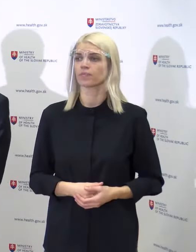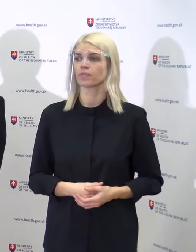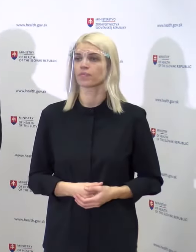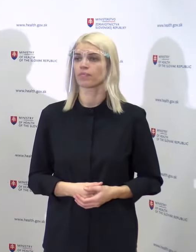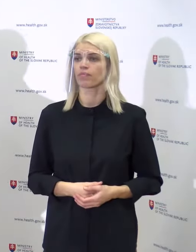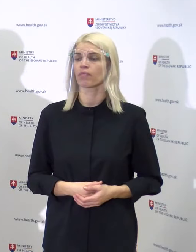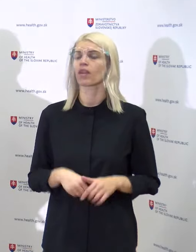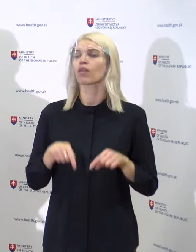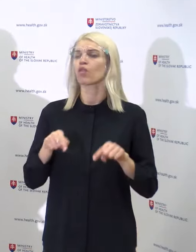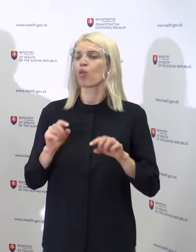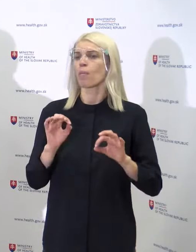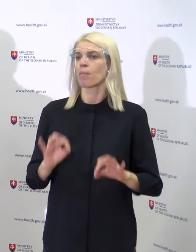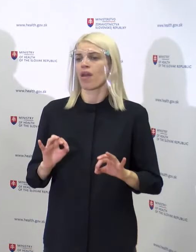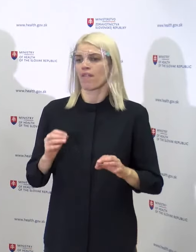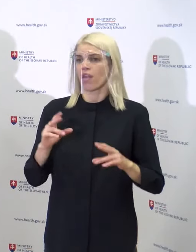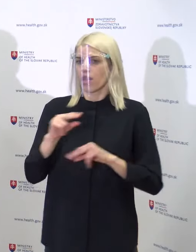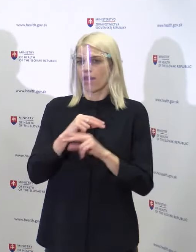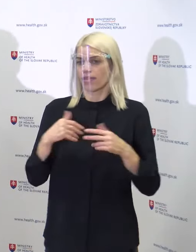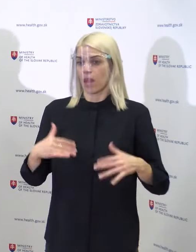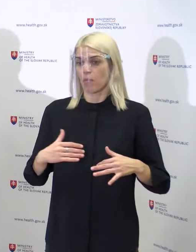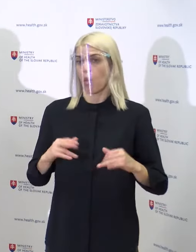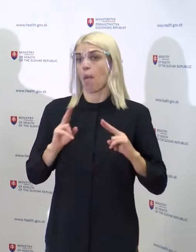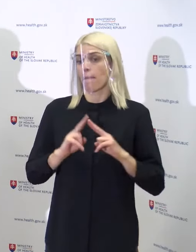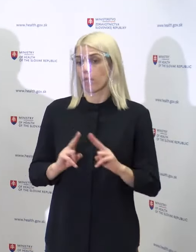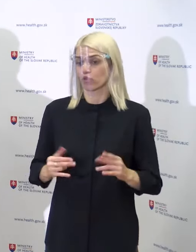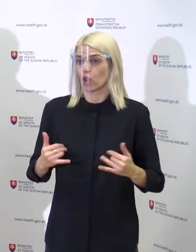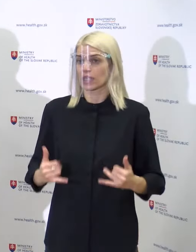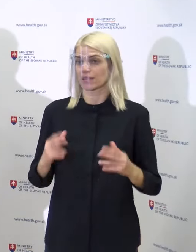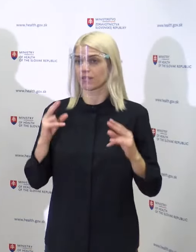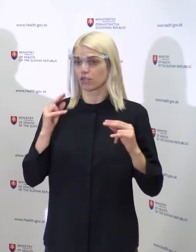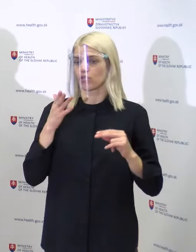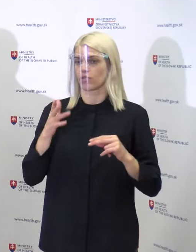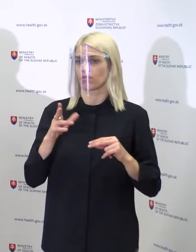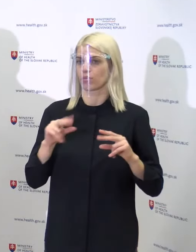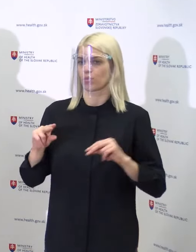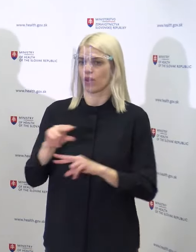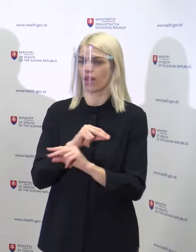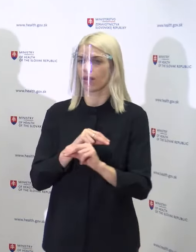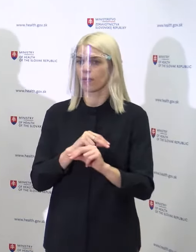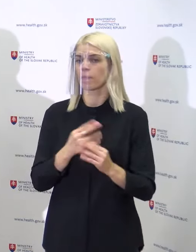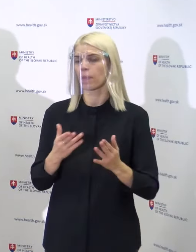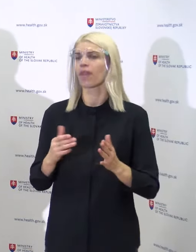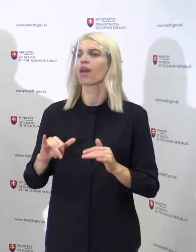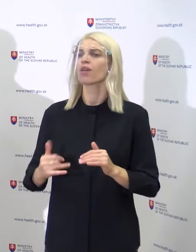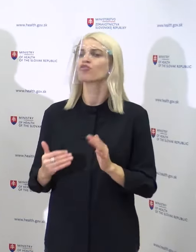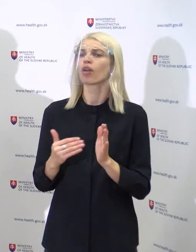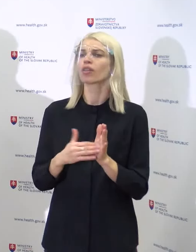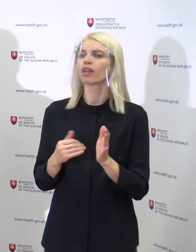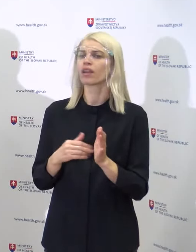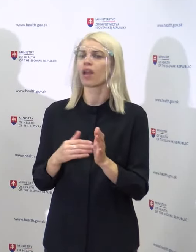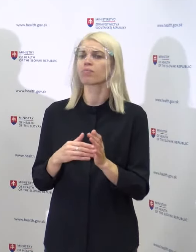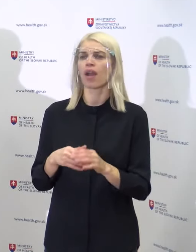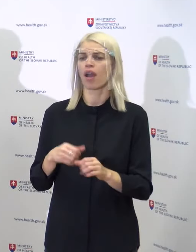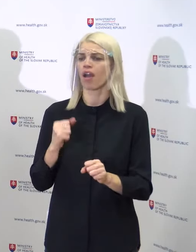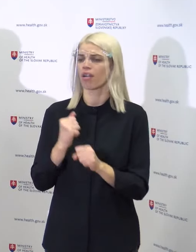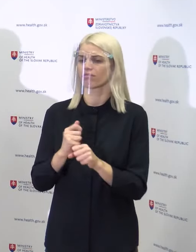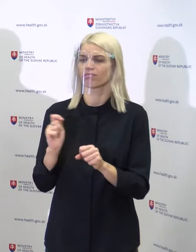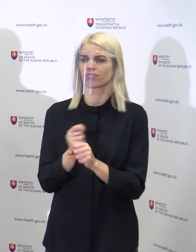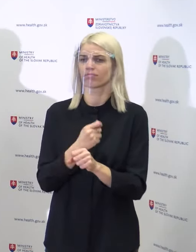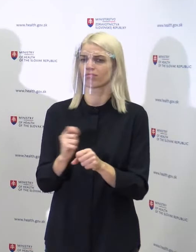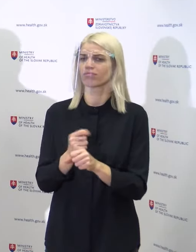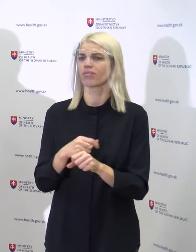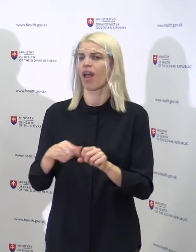O tom sme sa nebavili, možno, že o tom dneska tiež bude reč. Tam treba ešte dopracovať celý ten